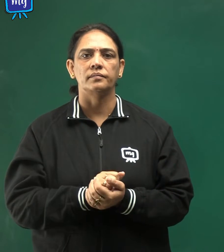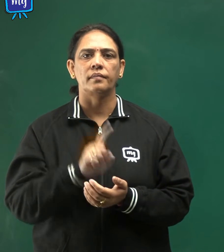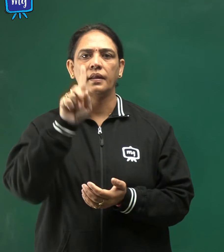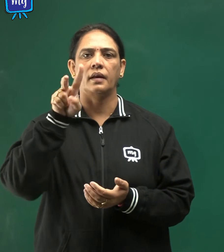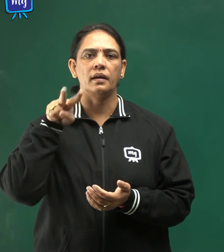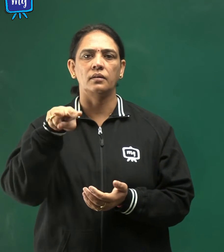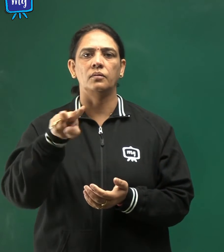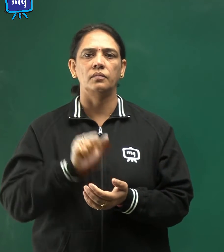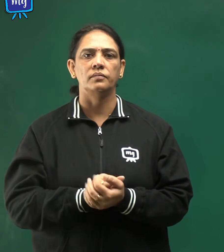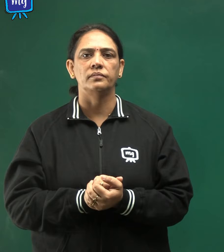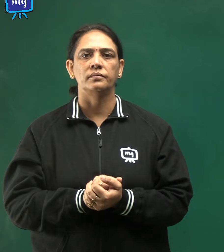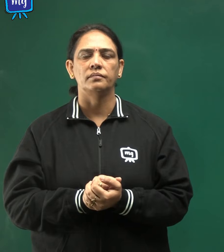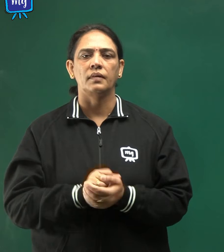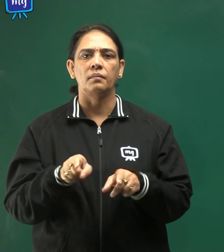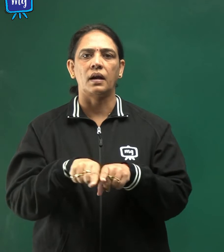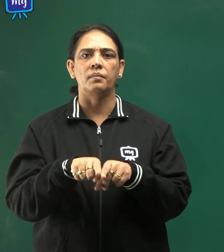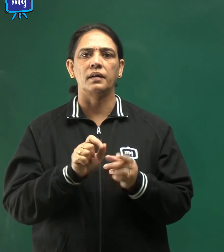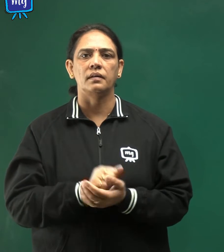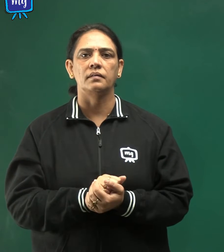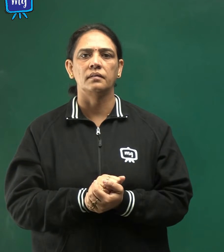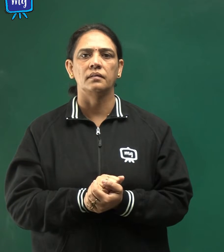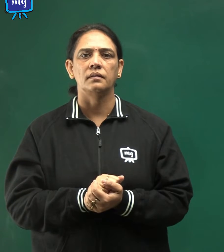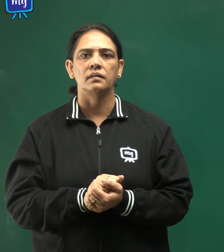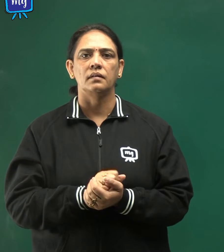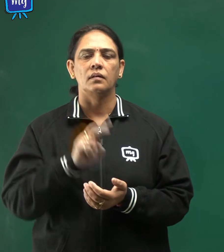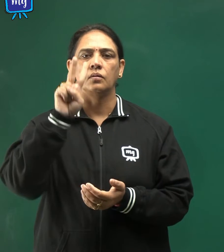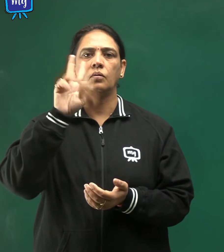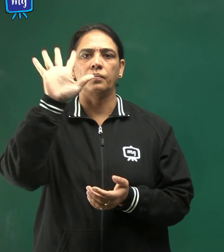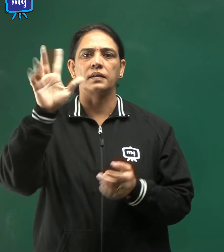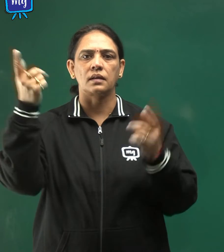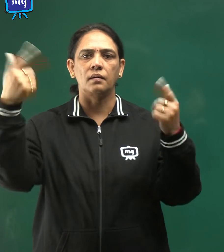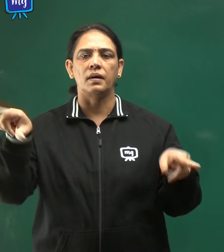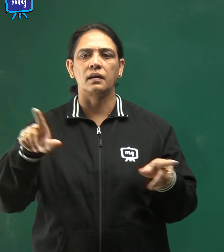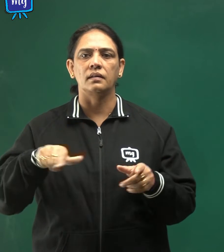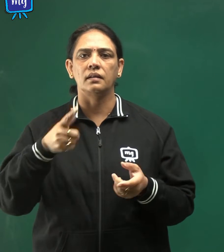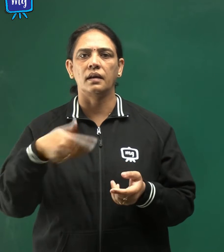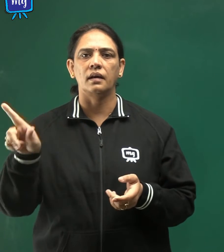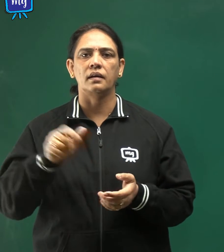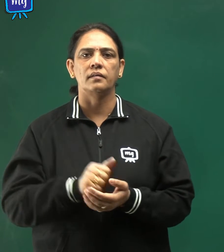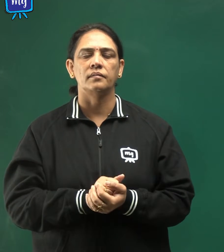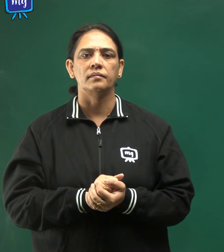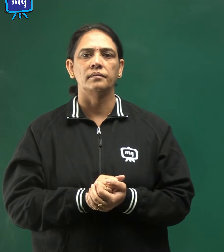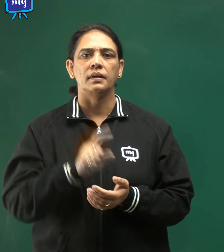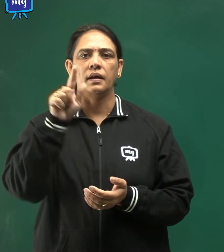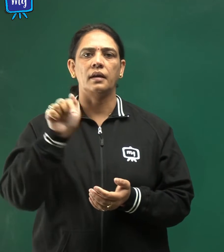25/100 बराबर 25 का भाग देंगे